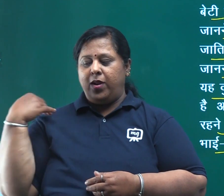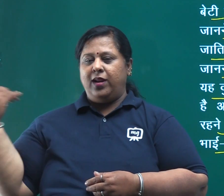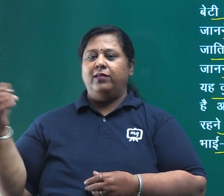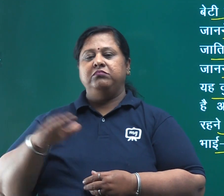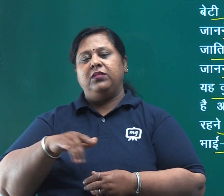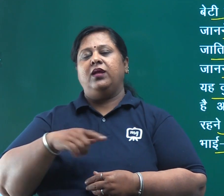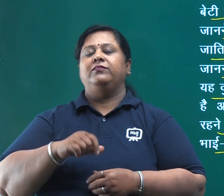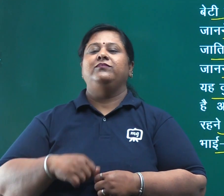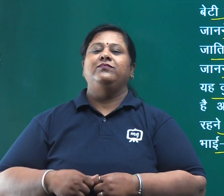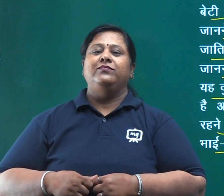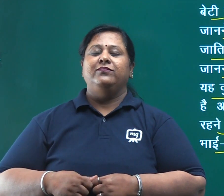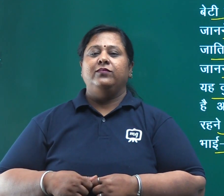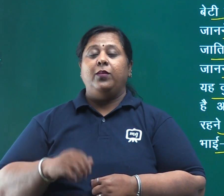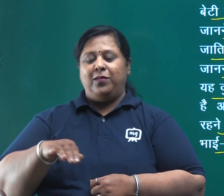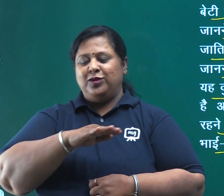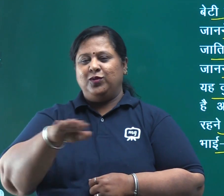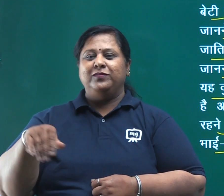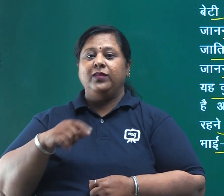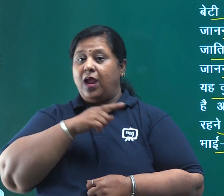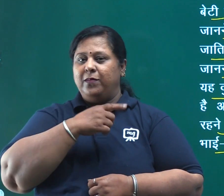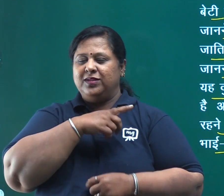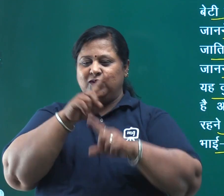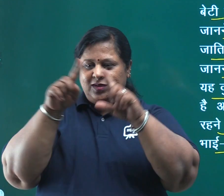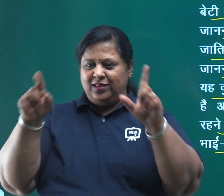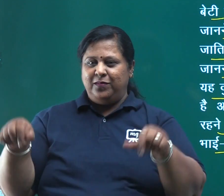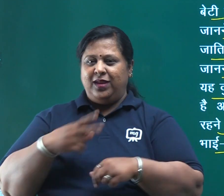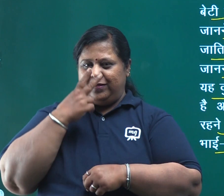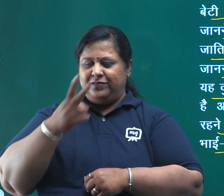बच्चों, आप इस चित्र में